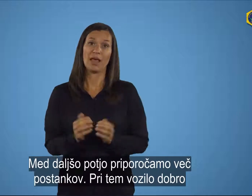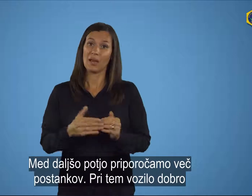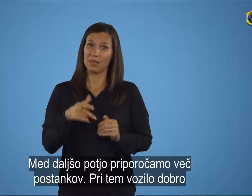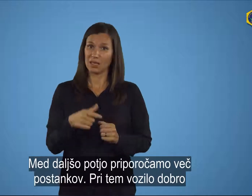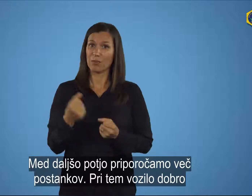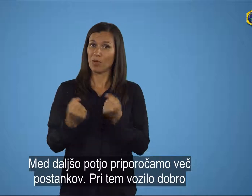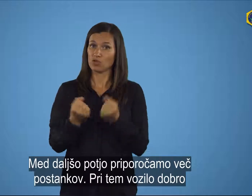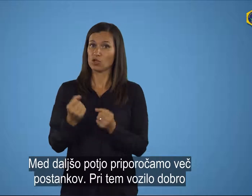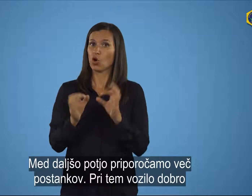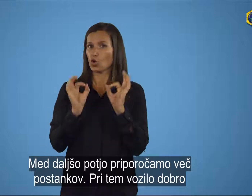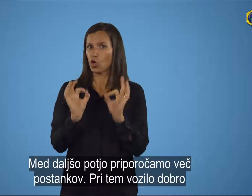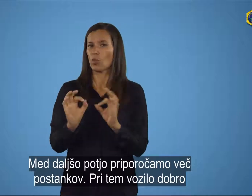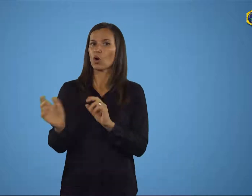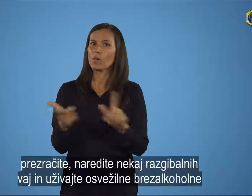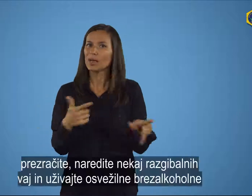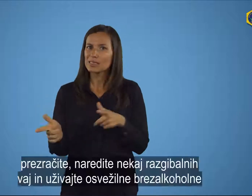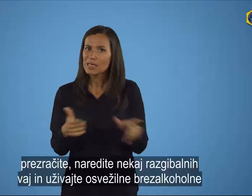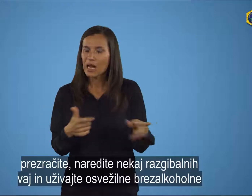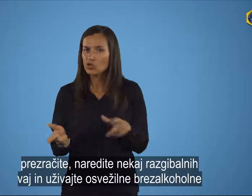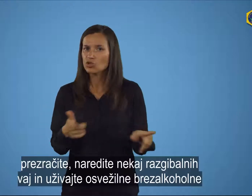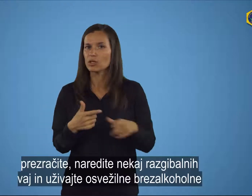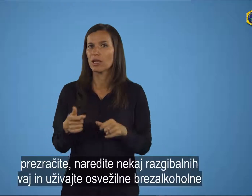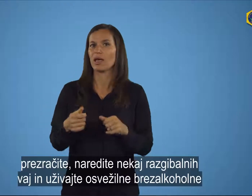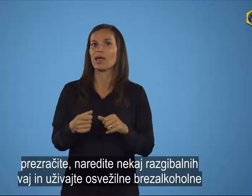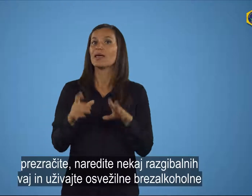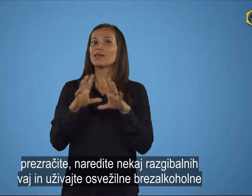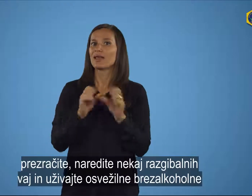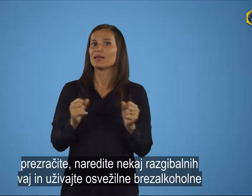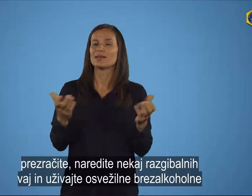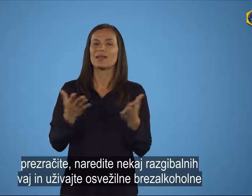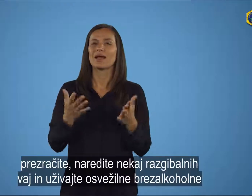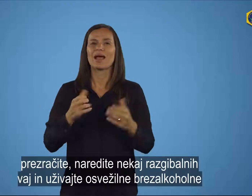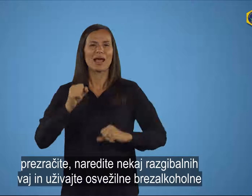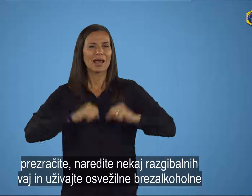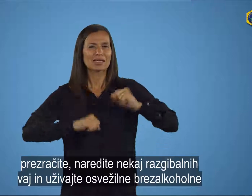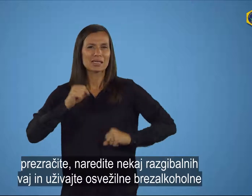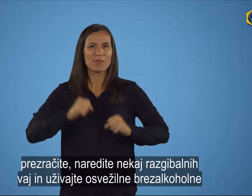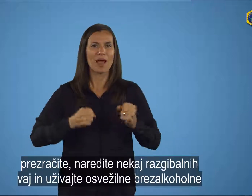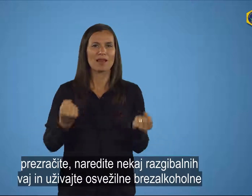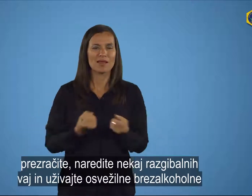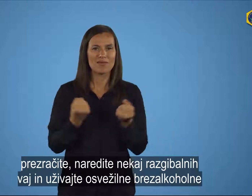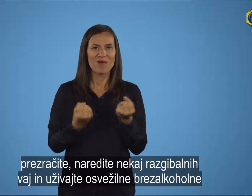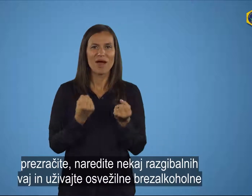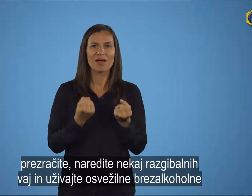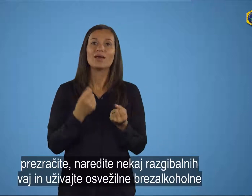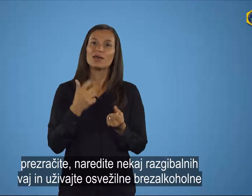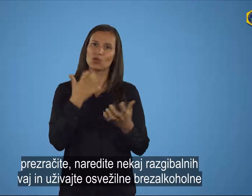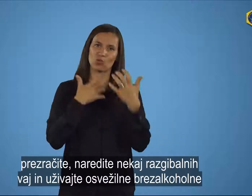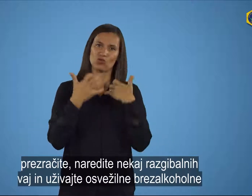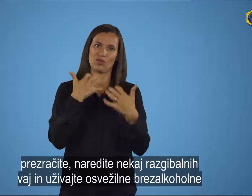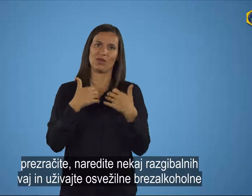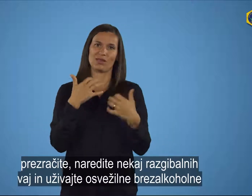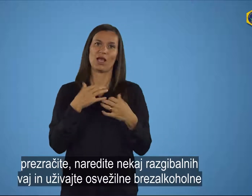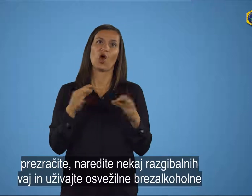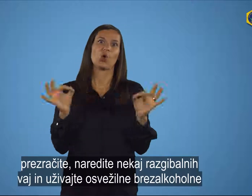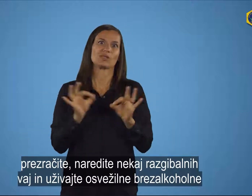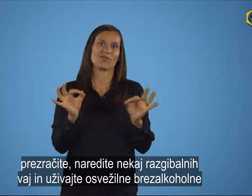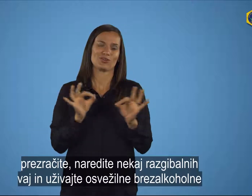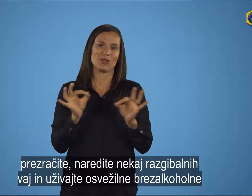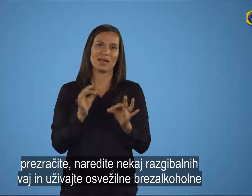Pri tem vozilo dobro prezračite, naredite nekaj razgibalnih vaj in uživajte osvežilne brezalkoholne